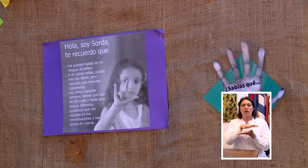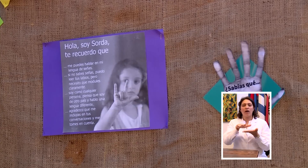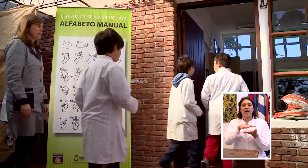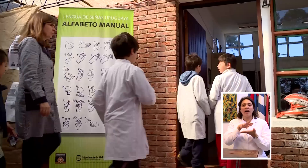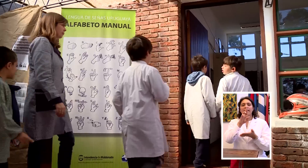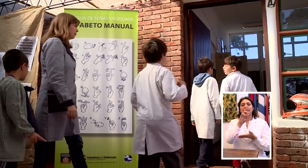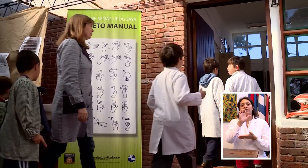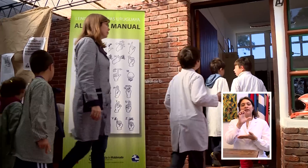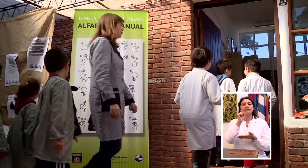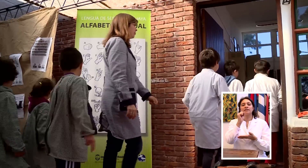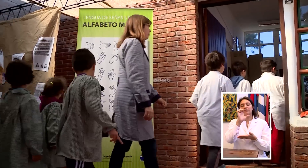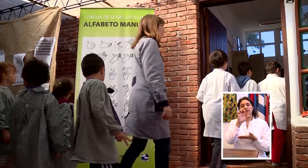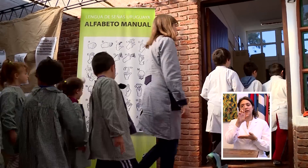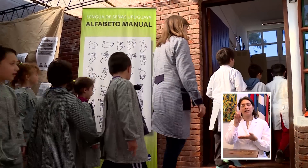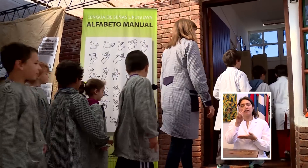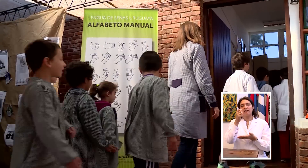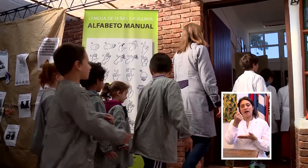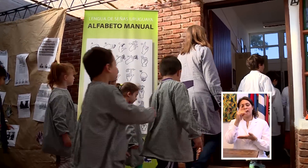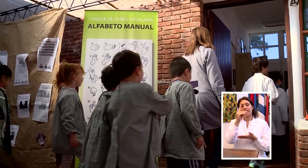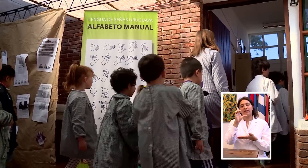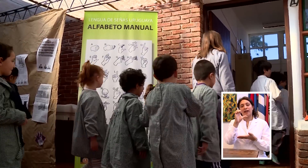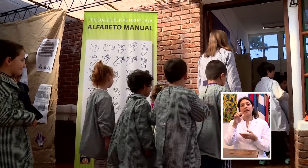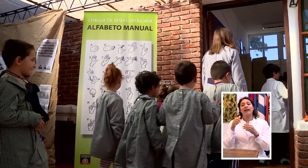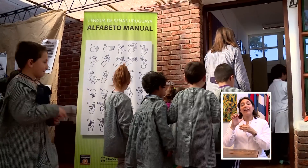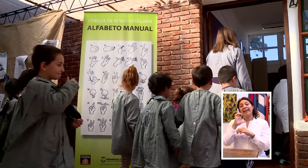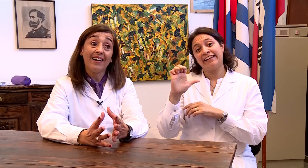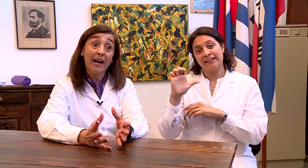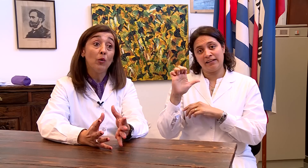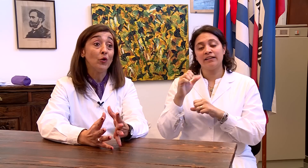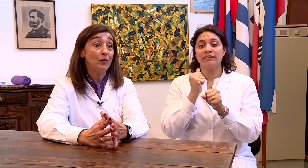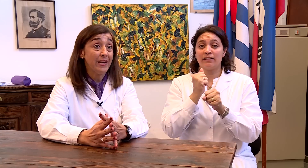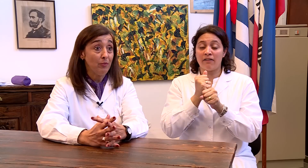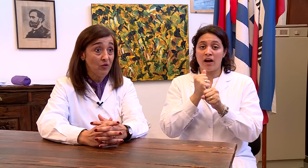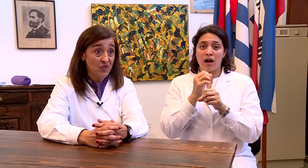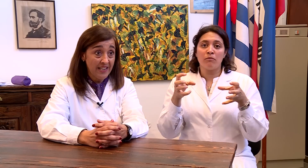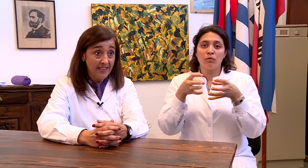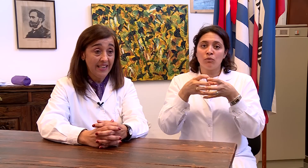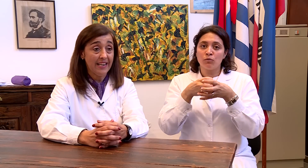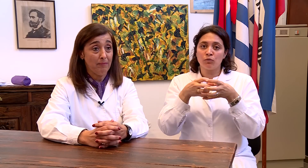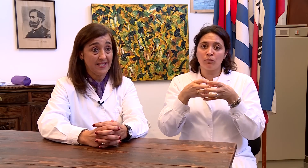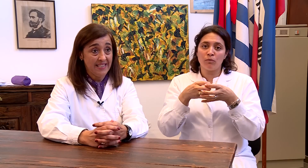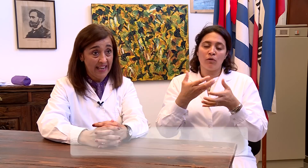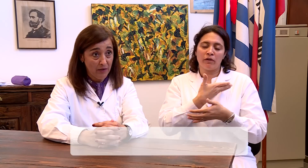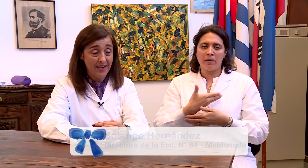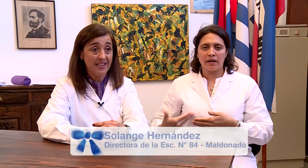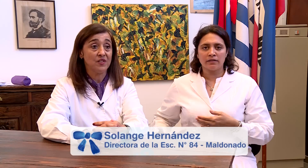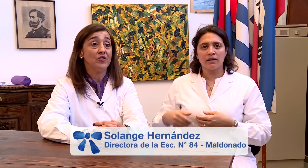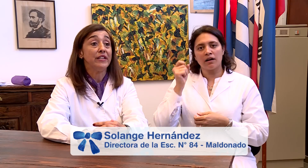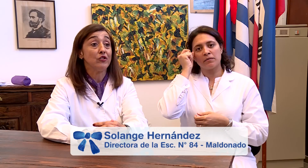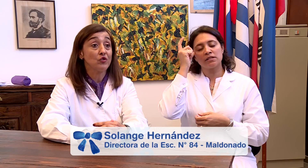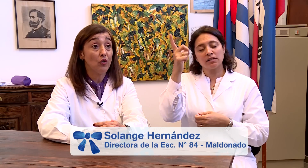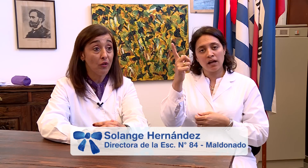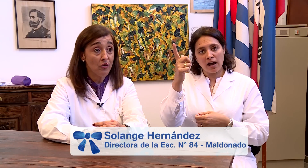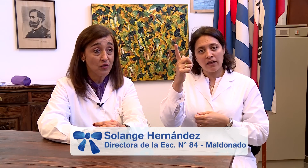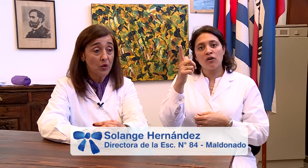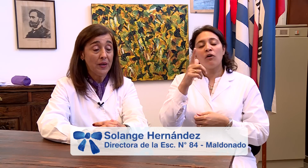barrio Reserva del Este, de la ciudad, de la localidad de Maldonado. Trabajamos con un equipo docente capacitado en la atención de